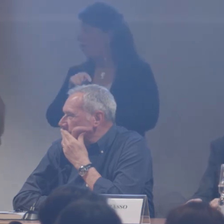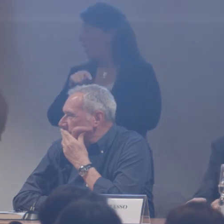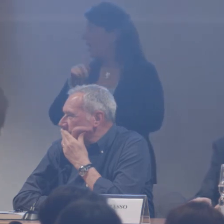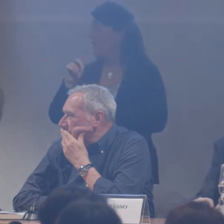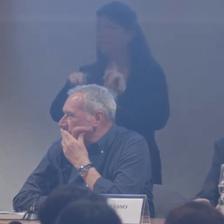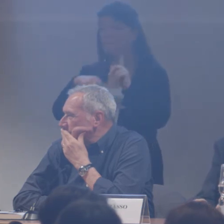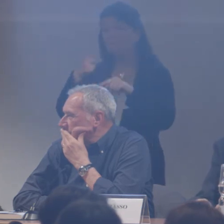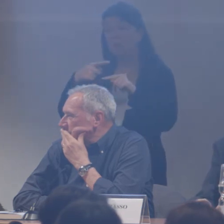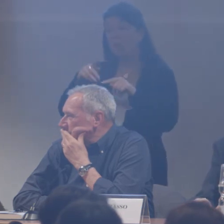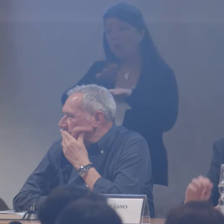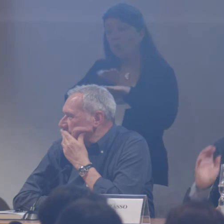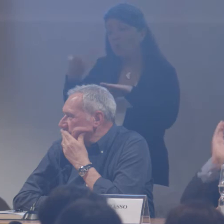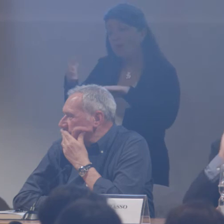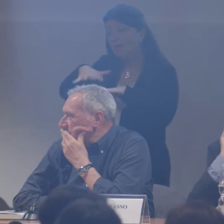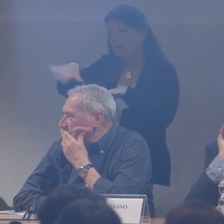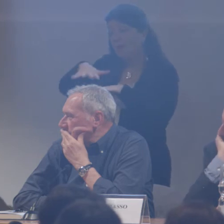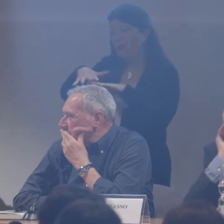collusi,